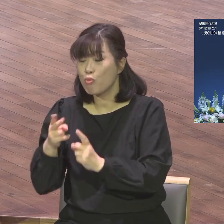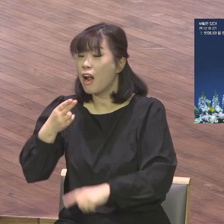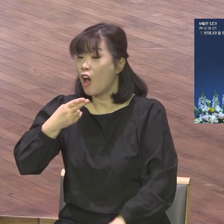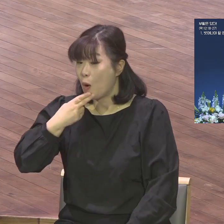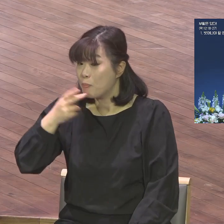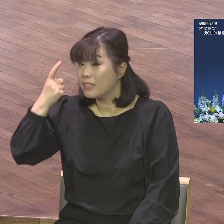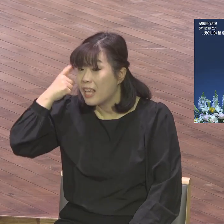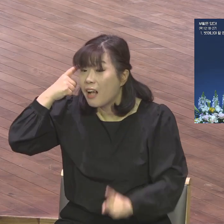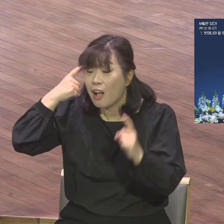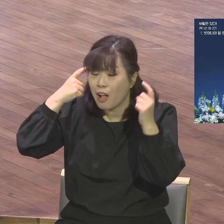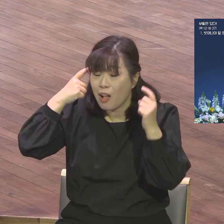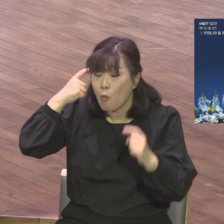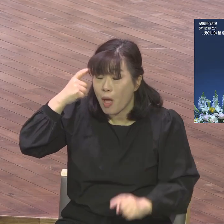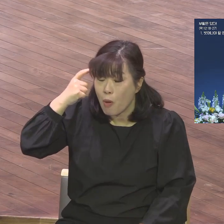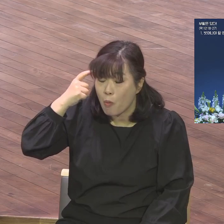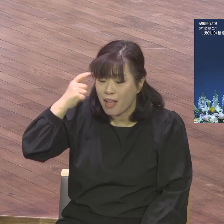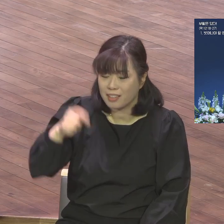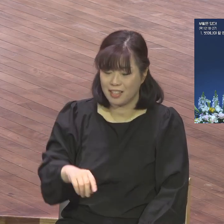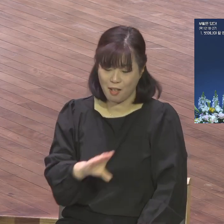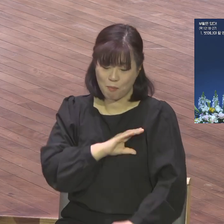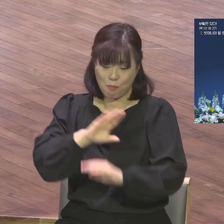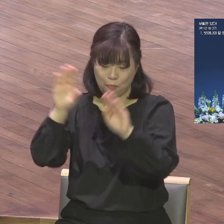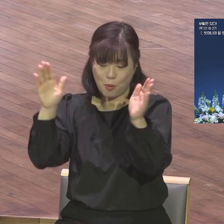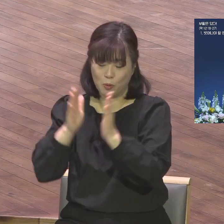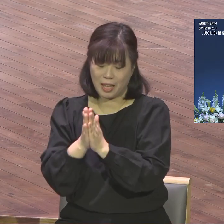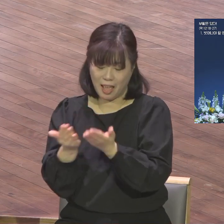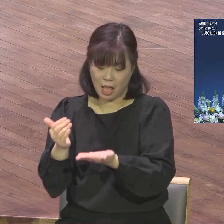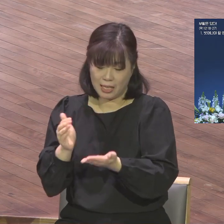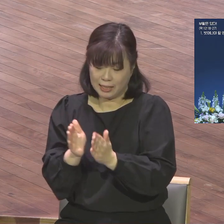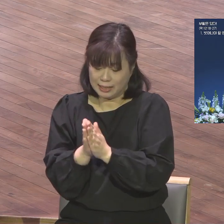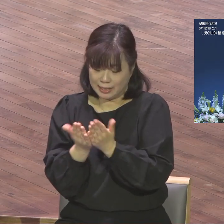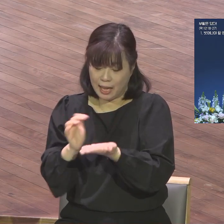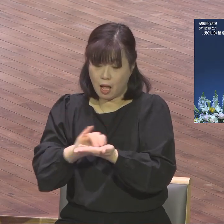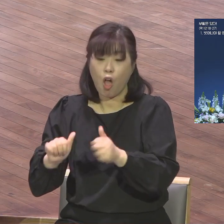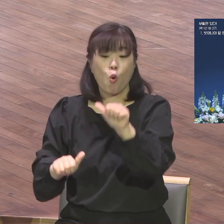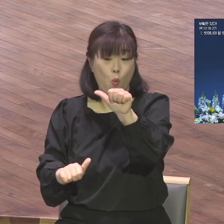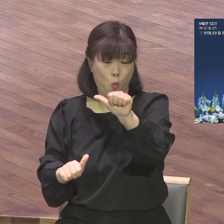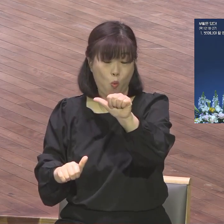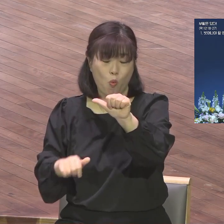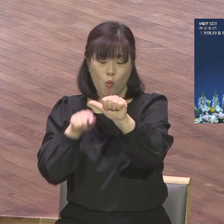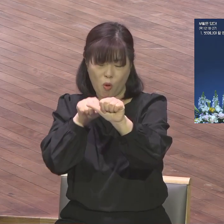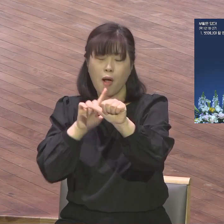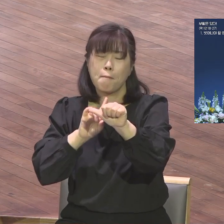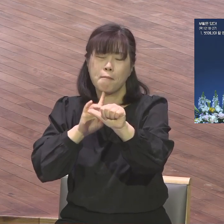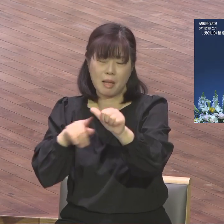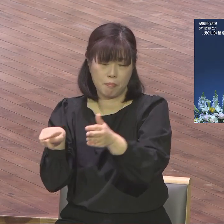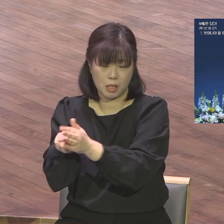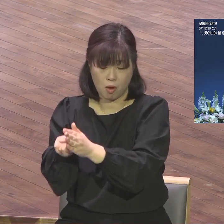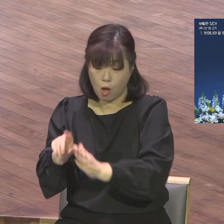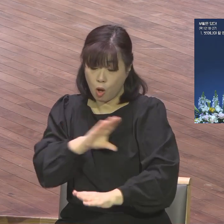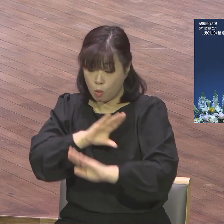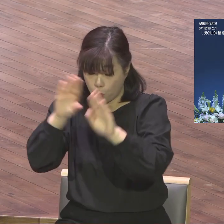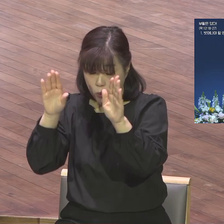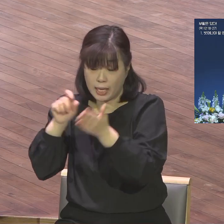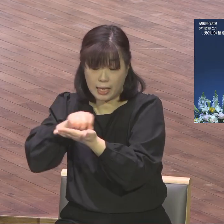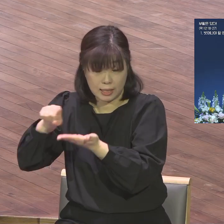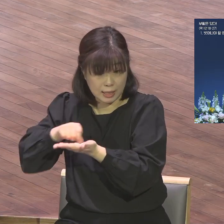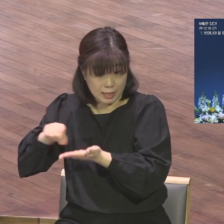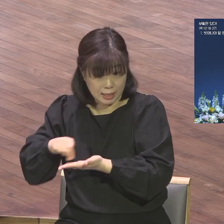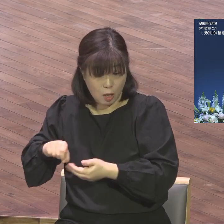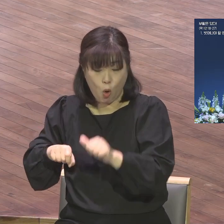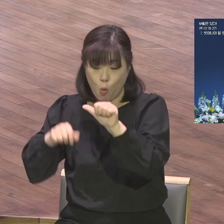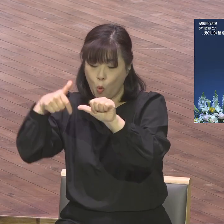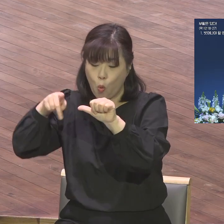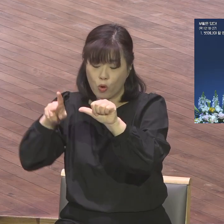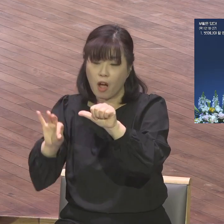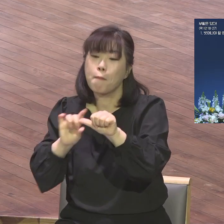믿었어요. 모세 오경. 자, 거기에는 부활에 대한 내용이 나와 있지 않습니다. 그래서 이 부활 체제를